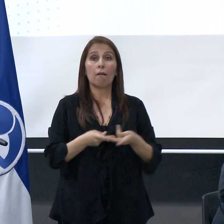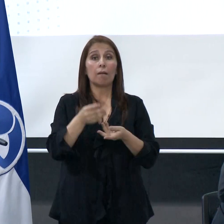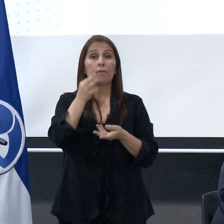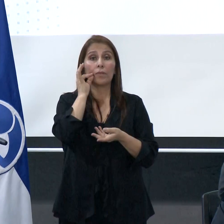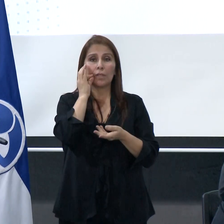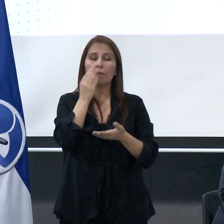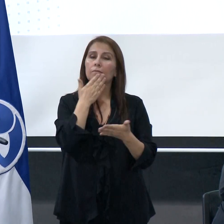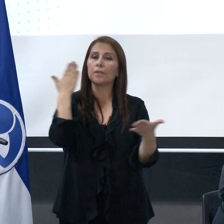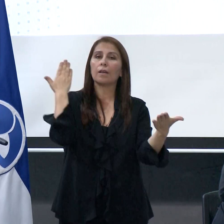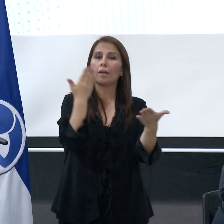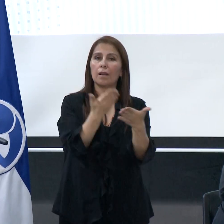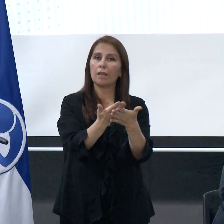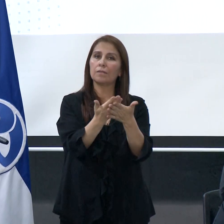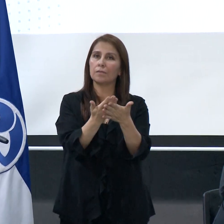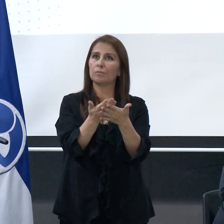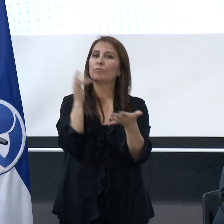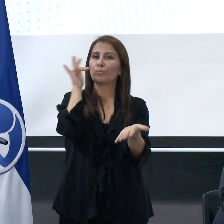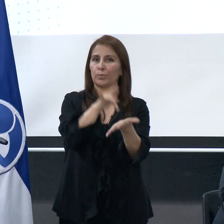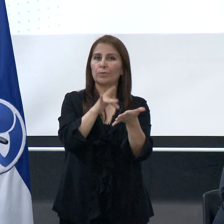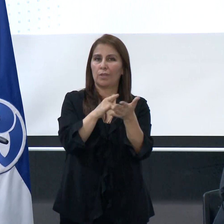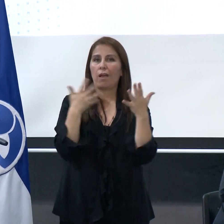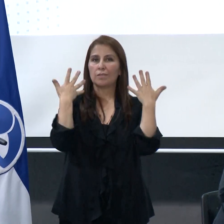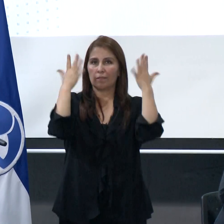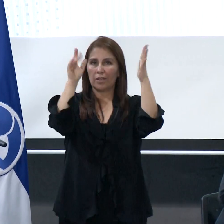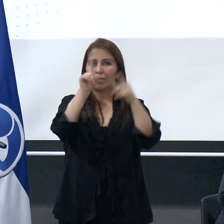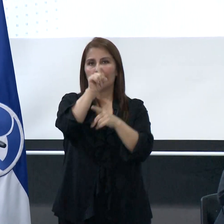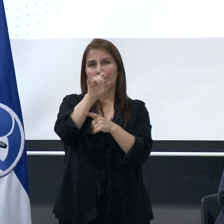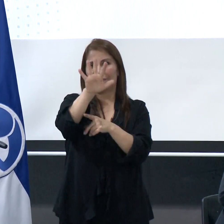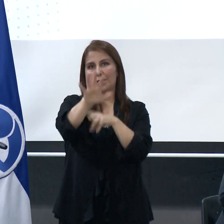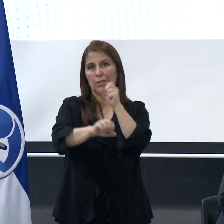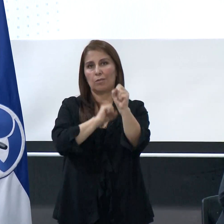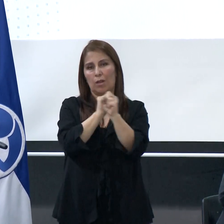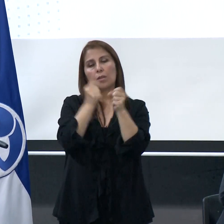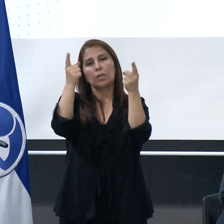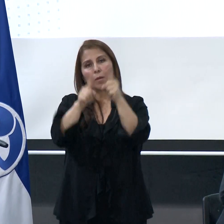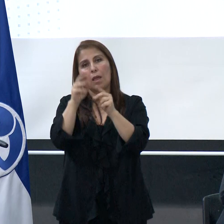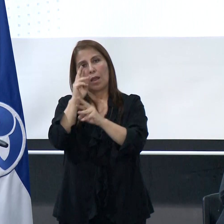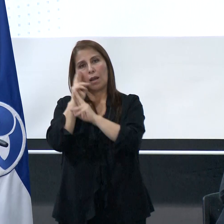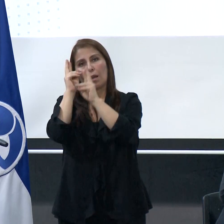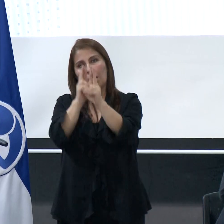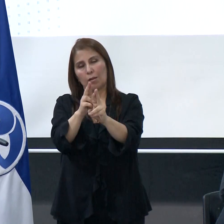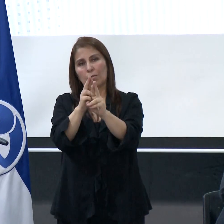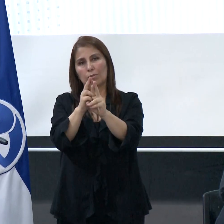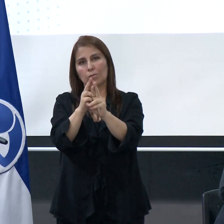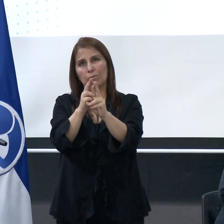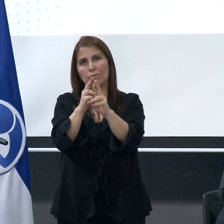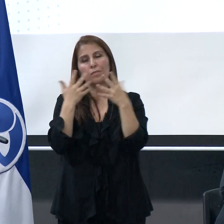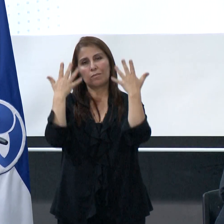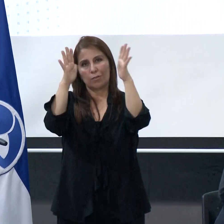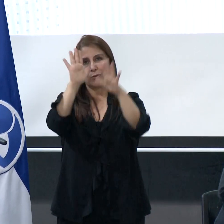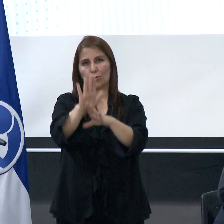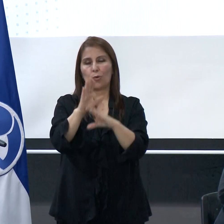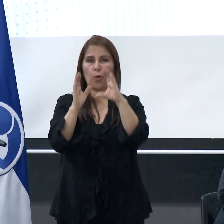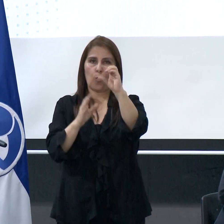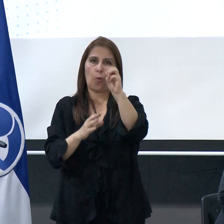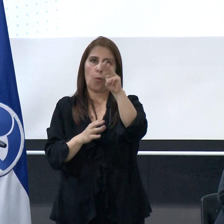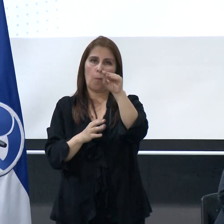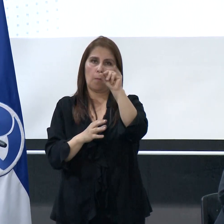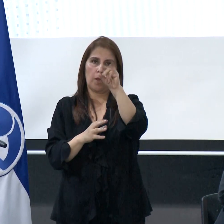de los 65 años y de la conmemoración de los 350 años de convenio muy importante